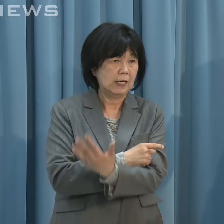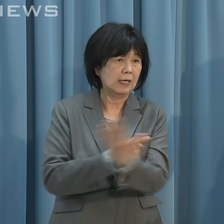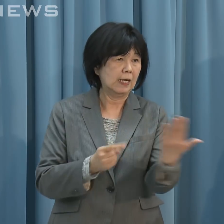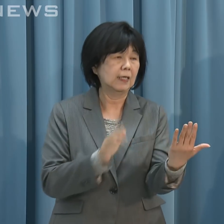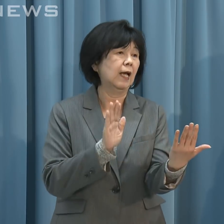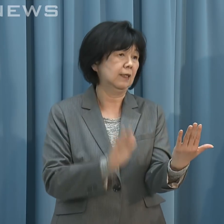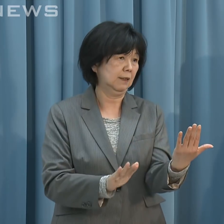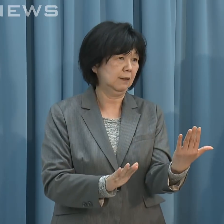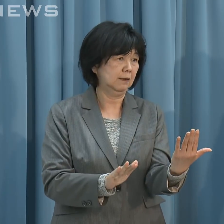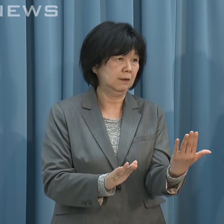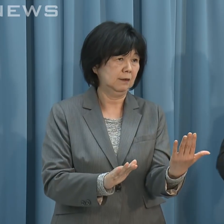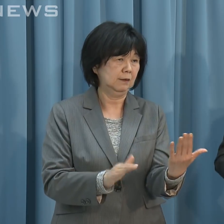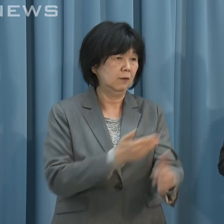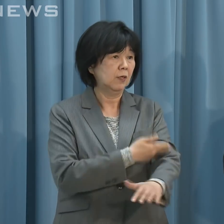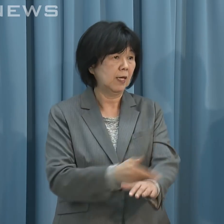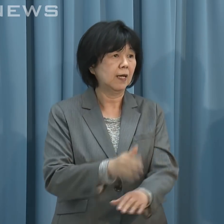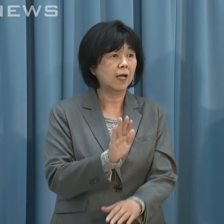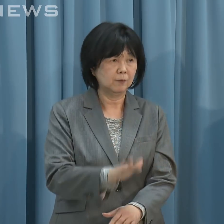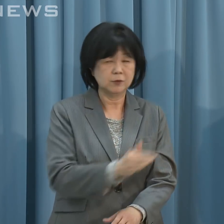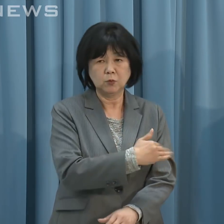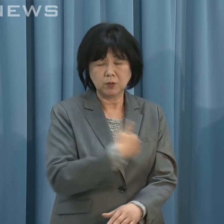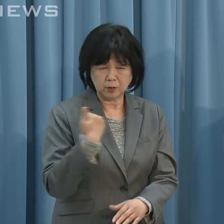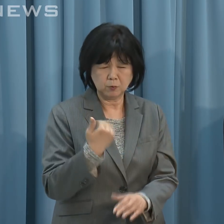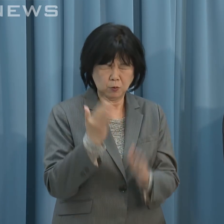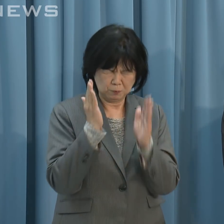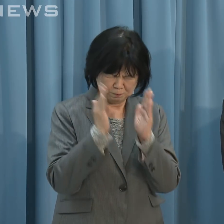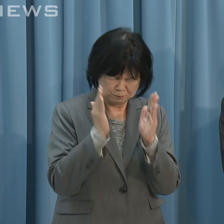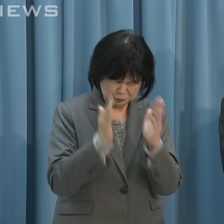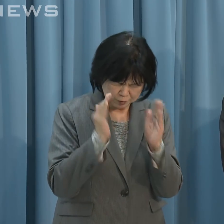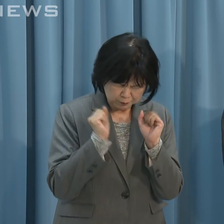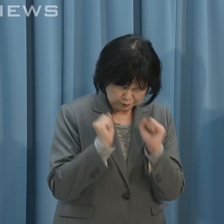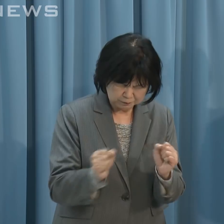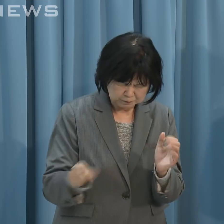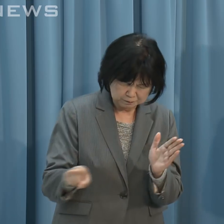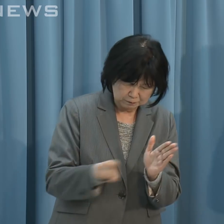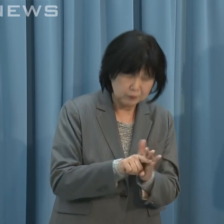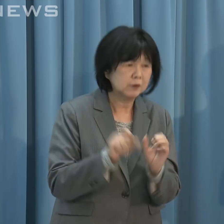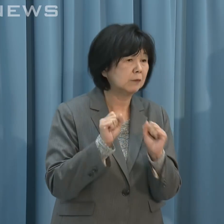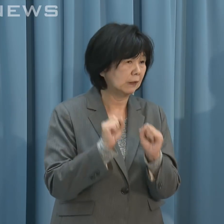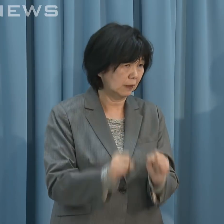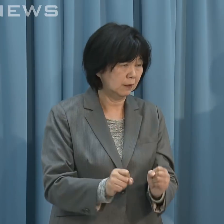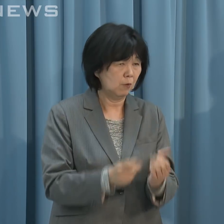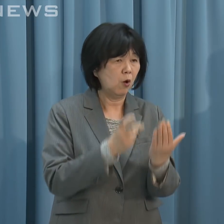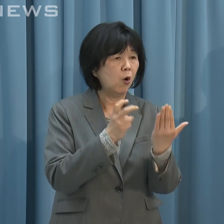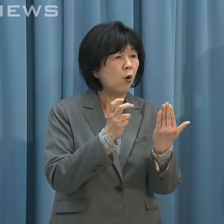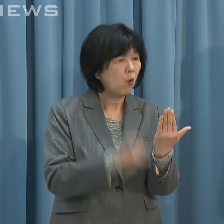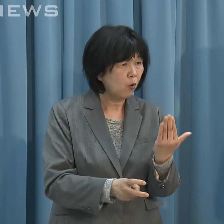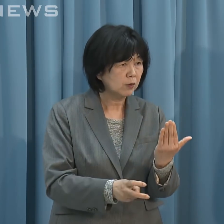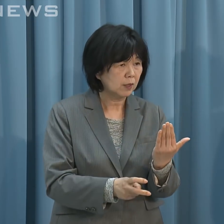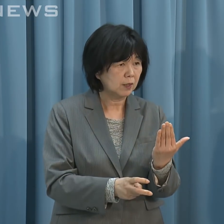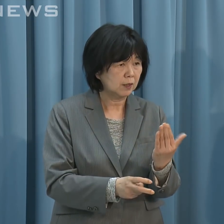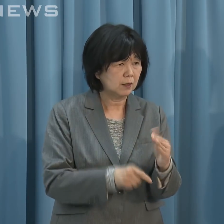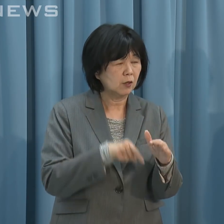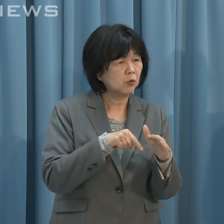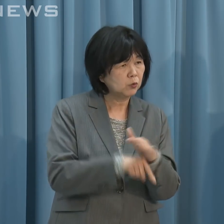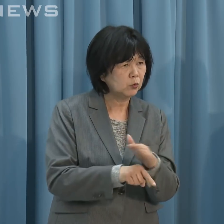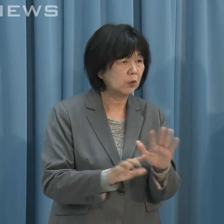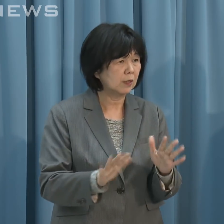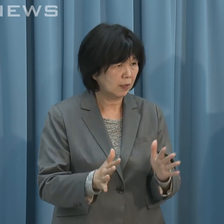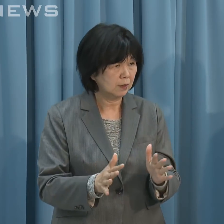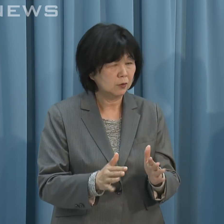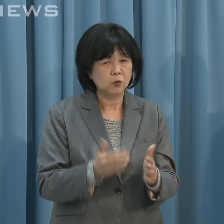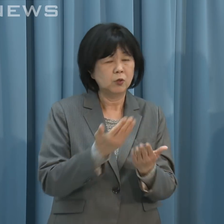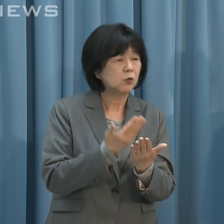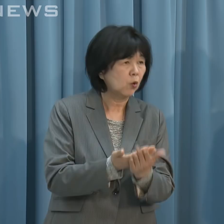緯であります。私ども一生懸命やってきたわけでございますが、法的な根拠、裏付けとなる、要